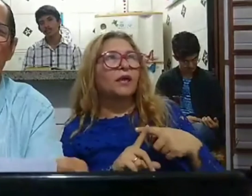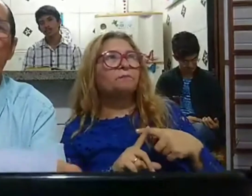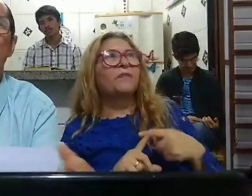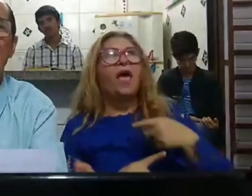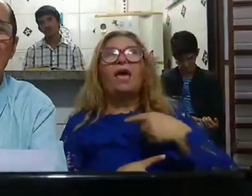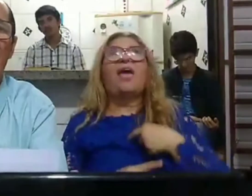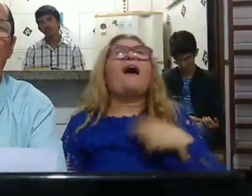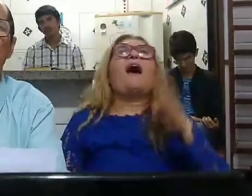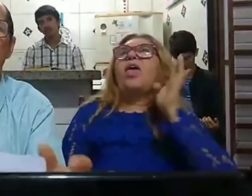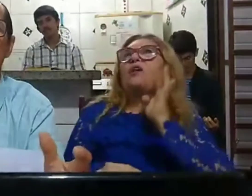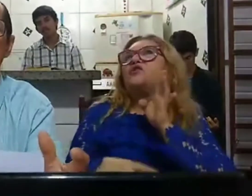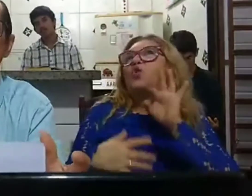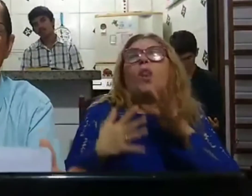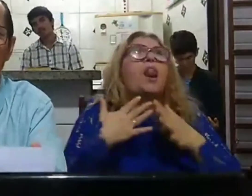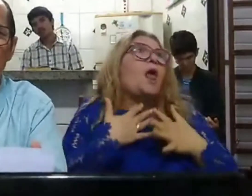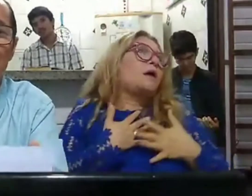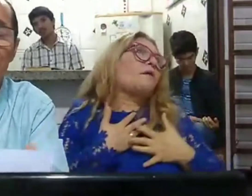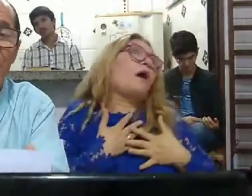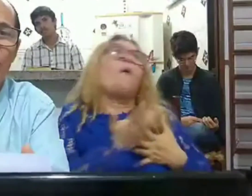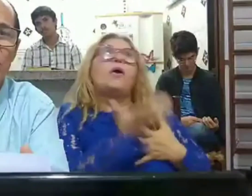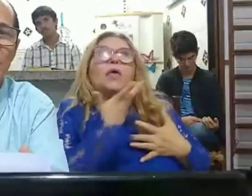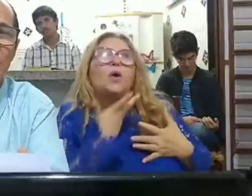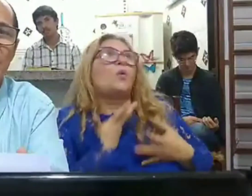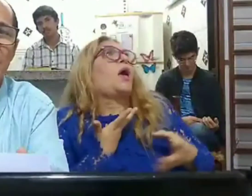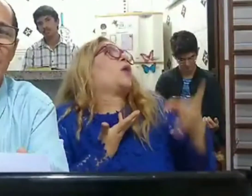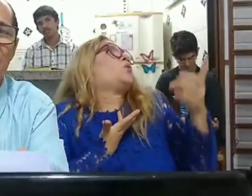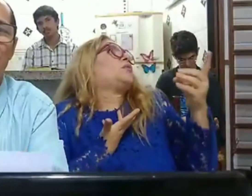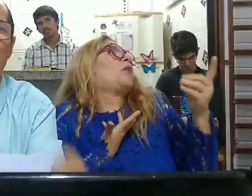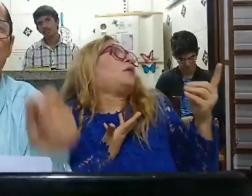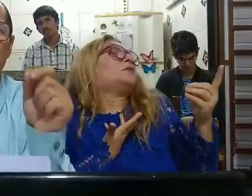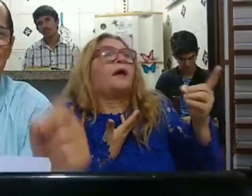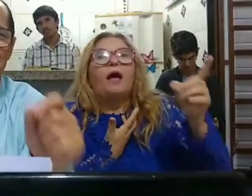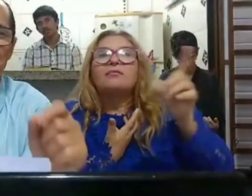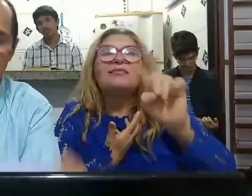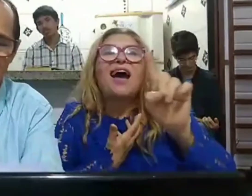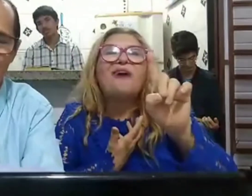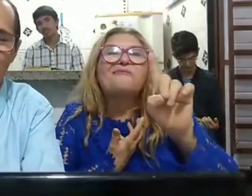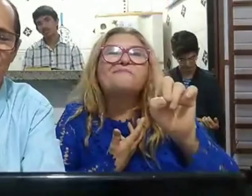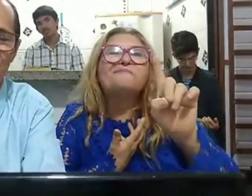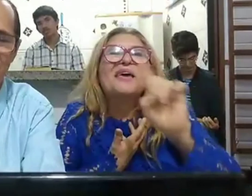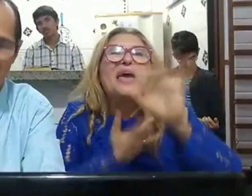foi muito legal e ela quis Deus, não. É porque Jesus foi